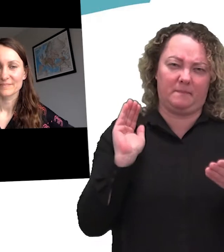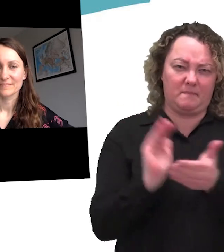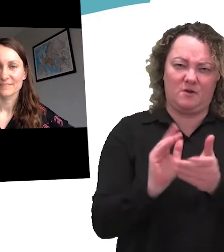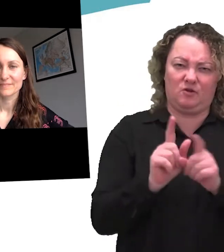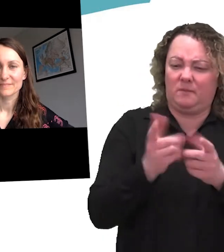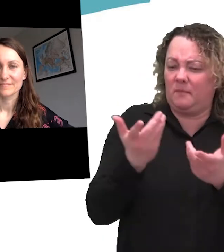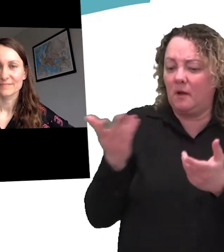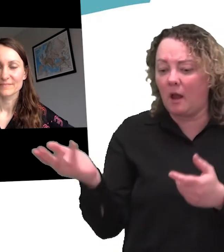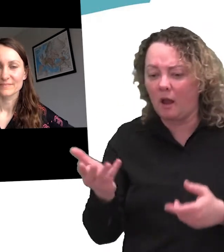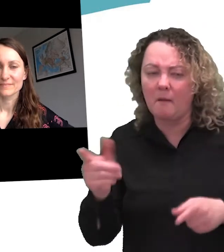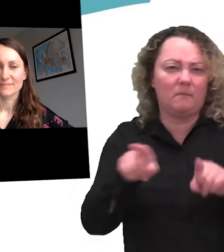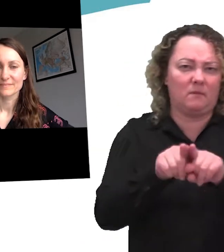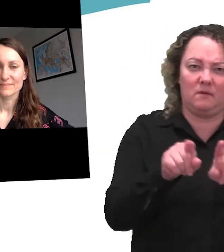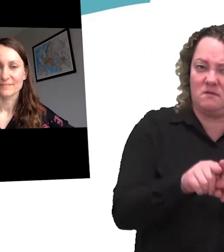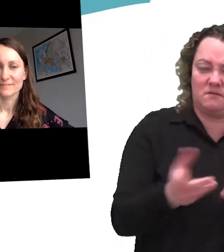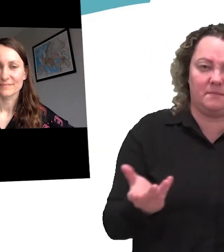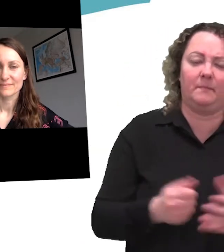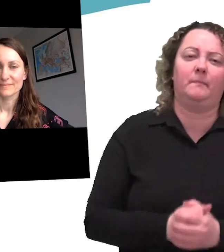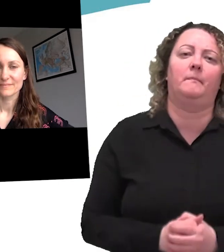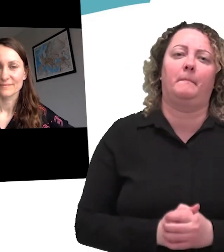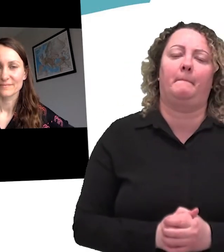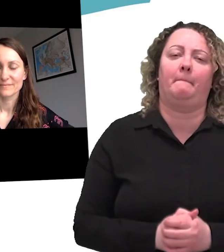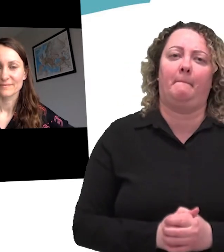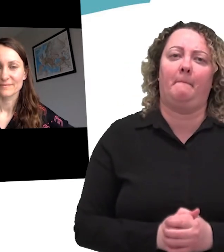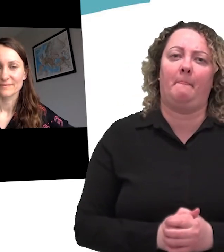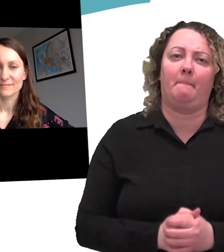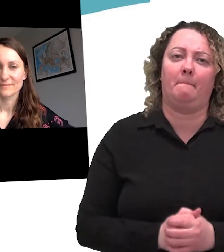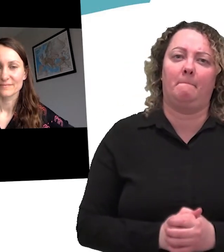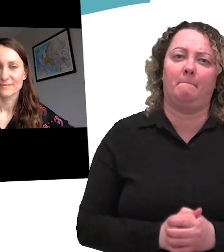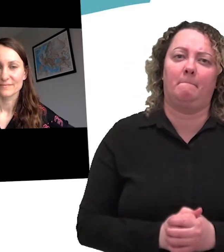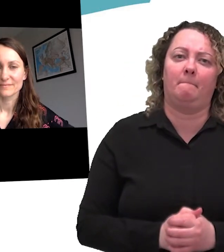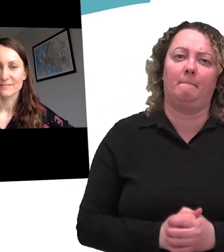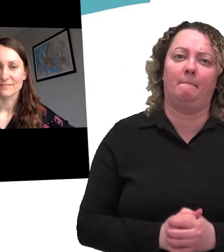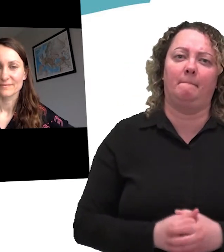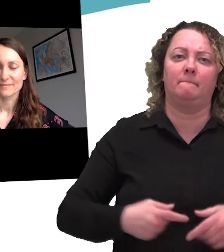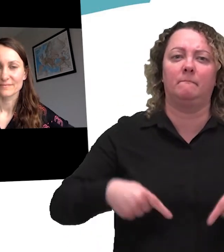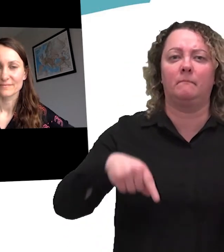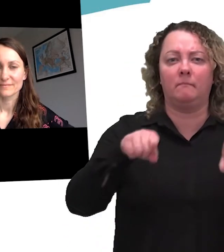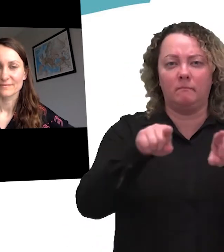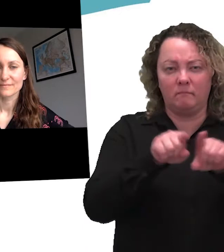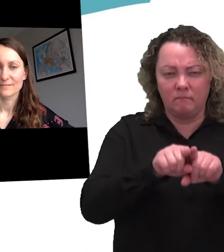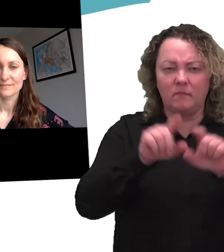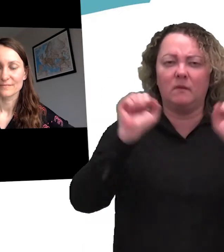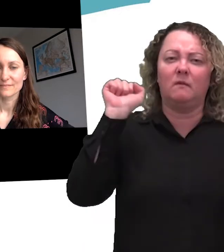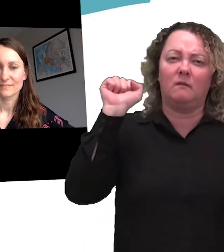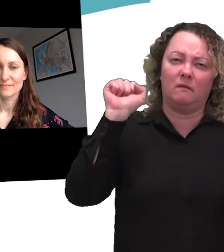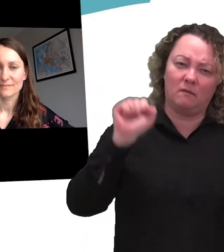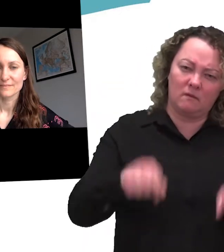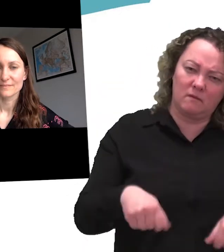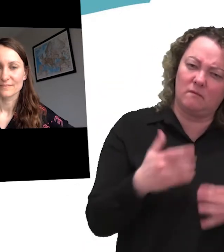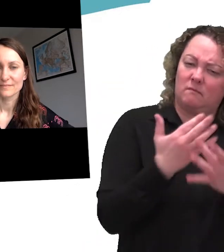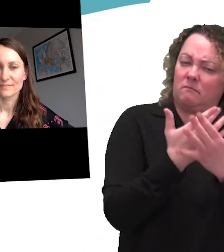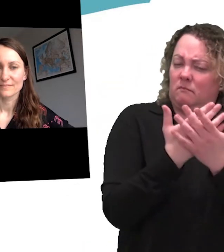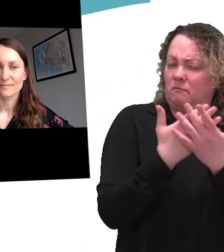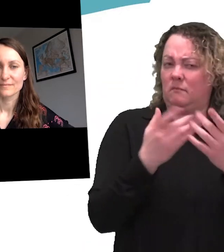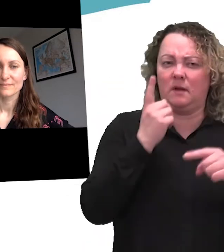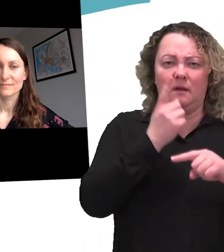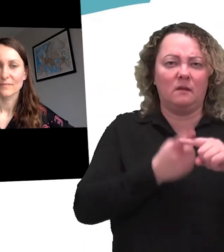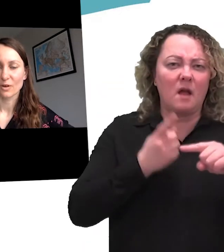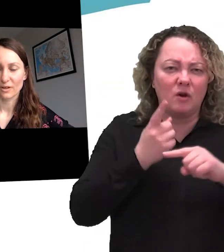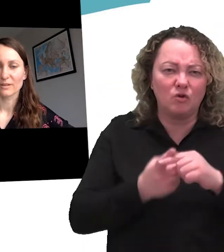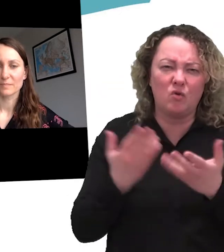O šiaip tai galima tos pačius pagaliukus įvairiausių daržovių išsikepti